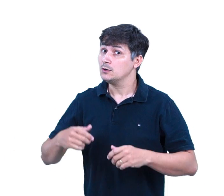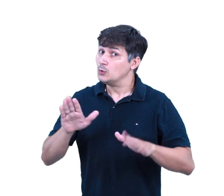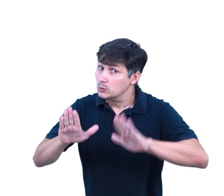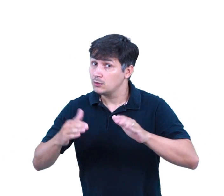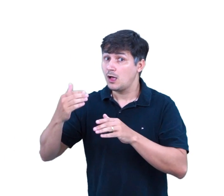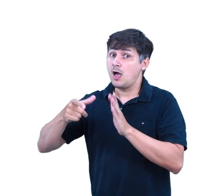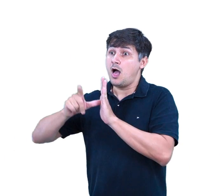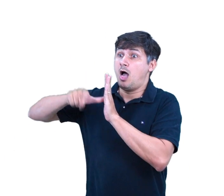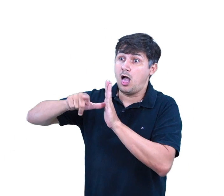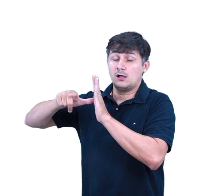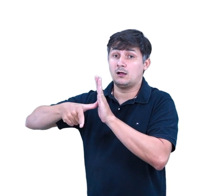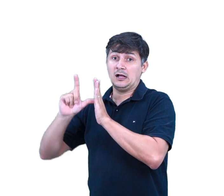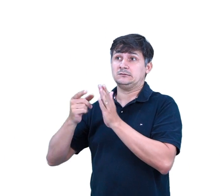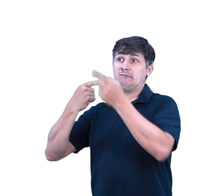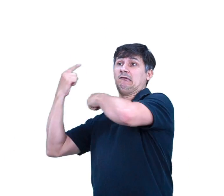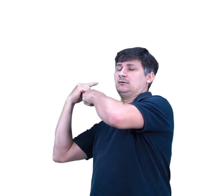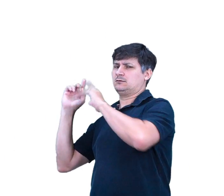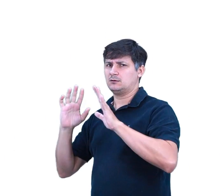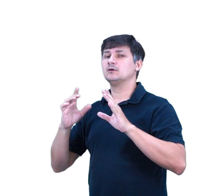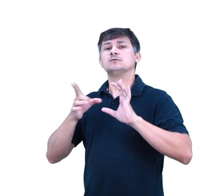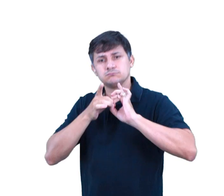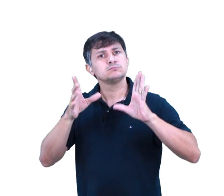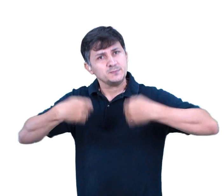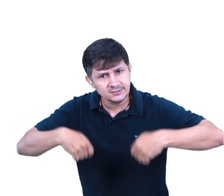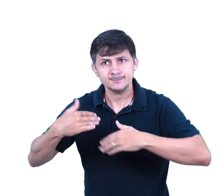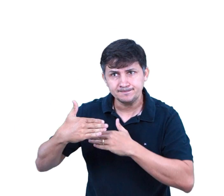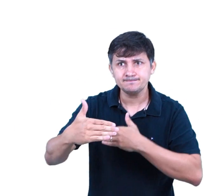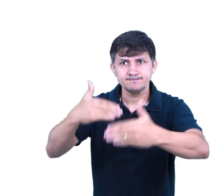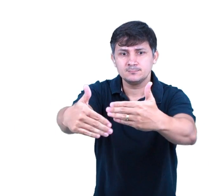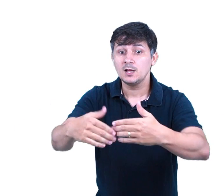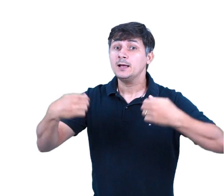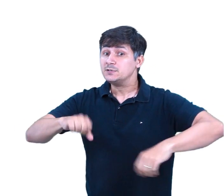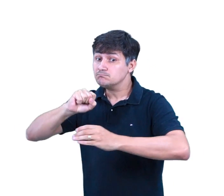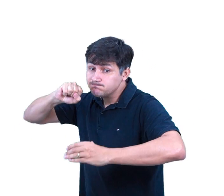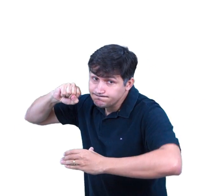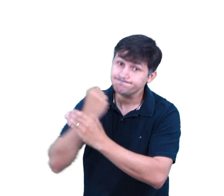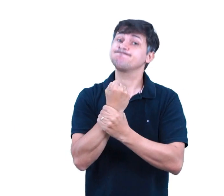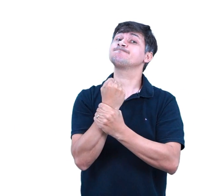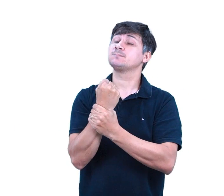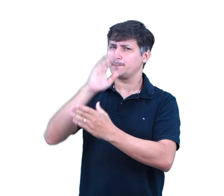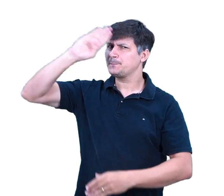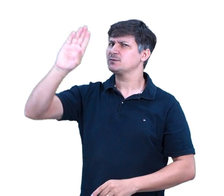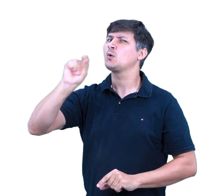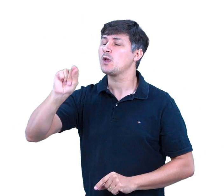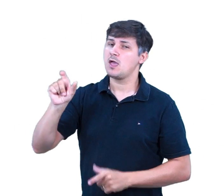redemocratização. E antes de tudo, era necessário que fosse segura, principalmente para os militares, que cometeram